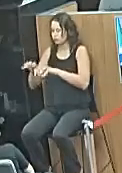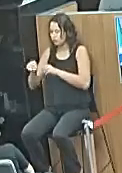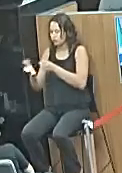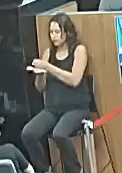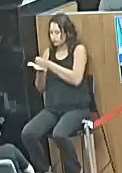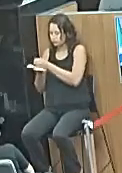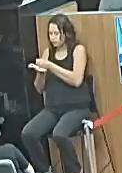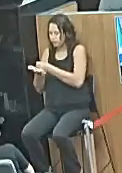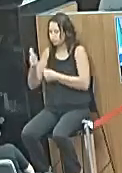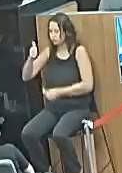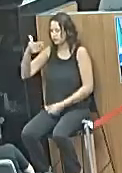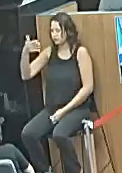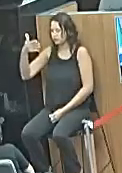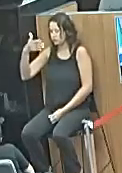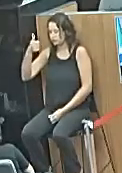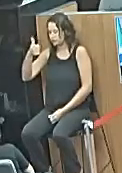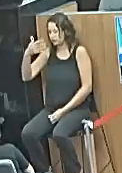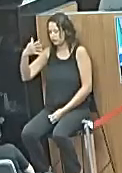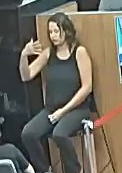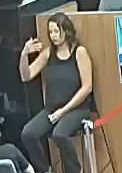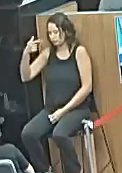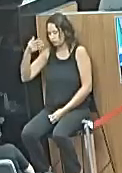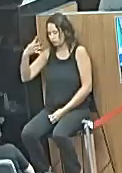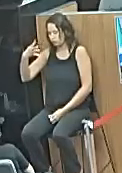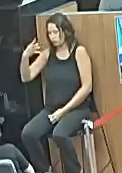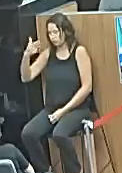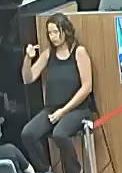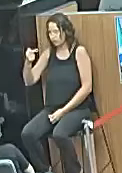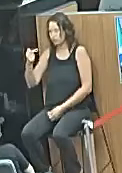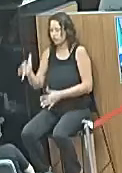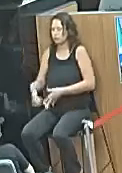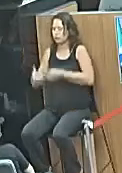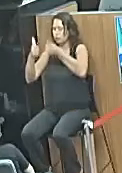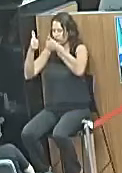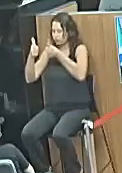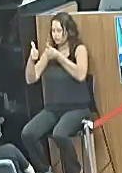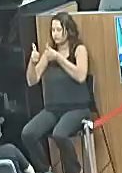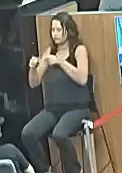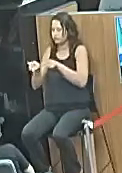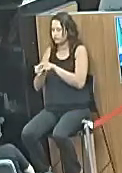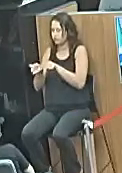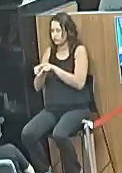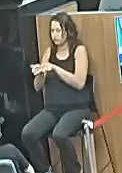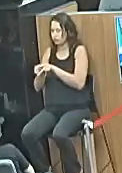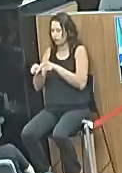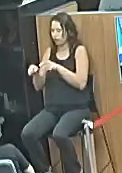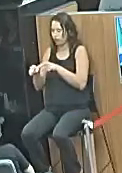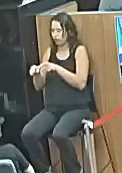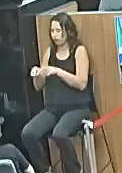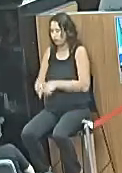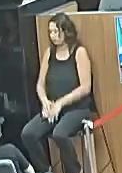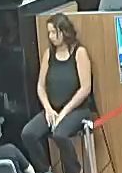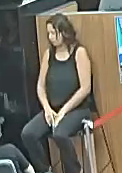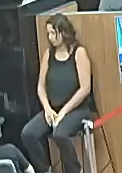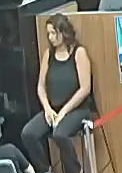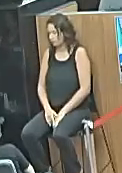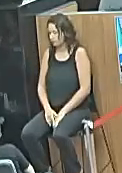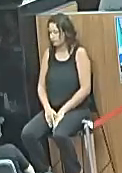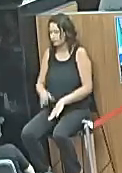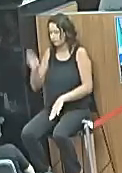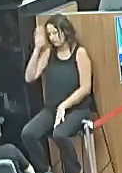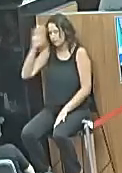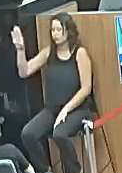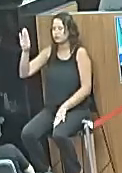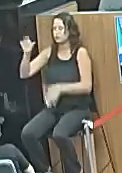147 melhoria do ambiente de mel de negócios 155 promoção da defesa civil as